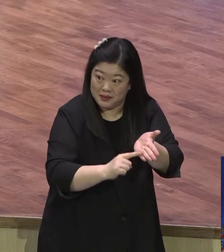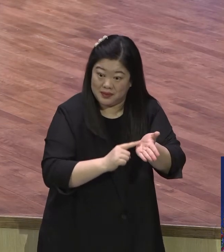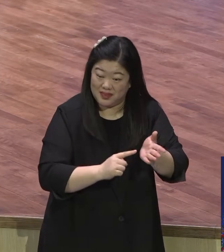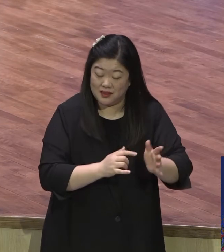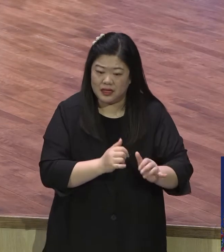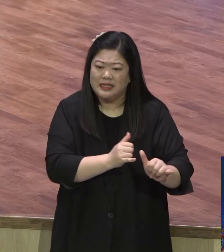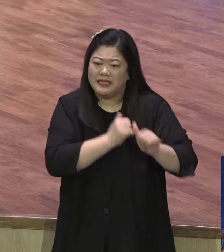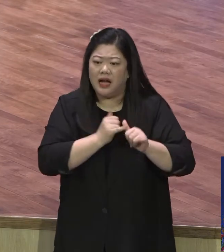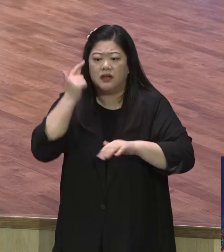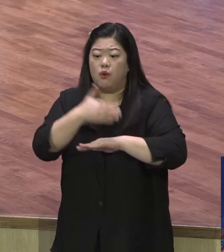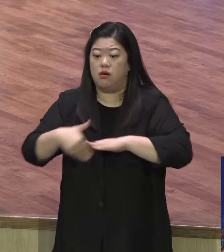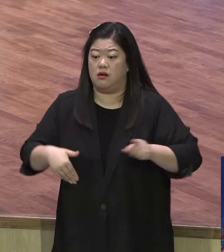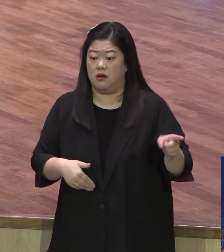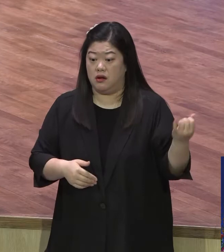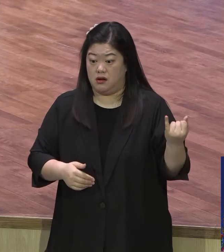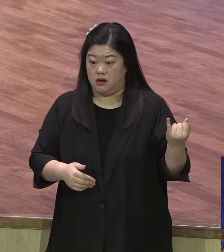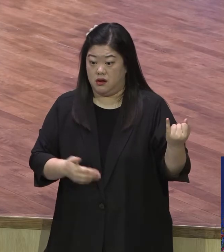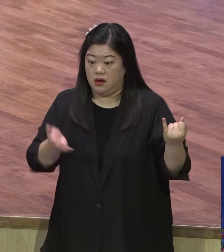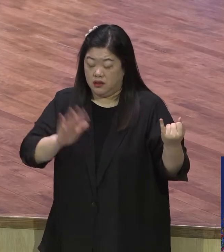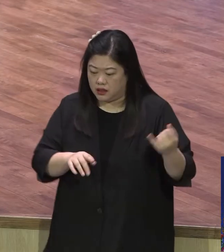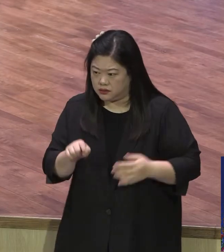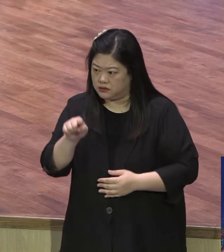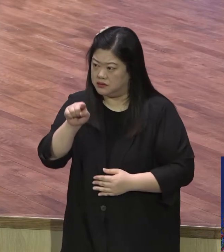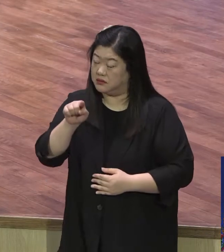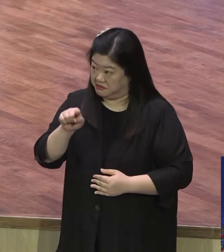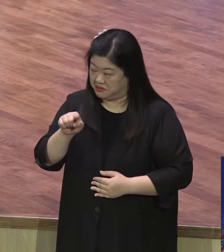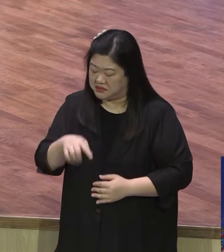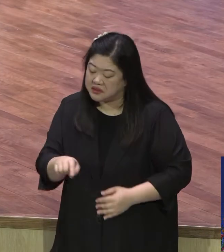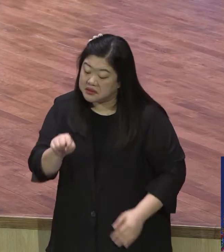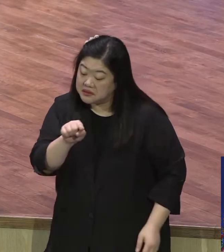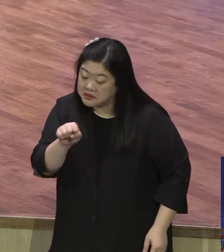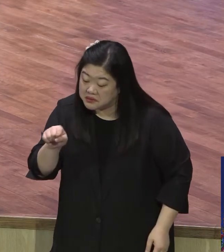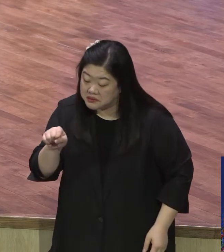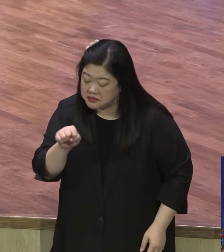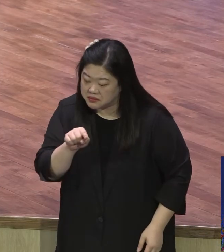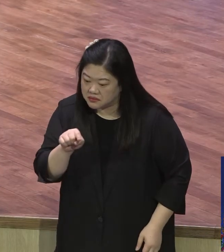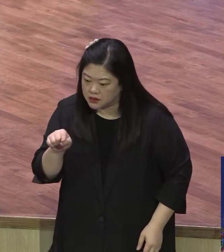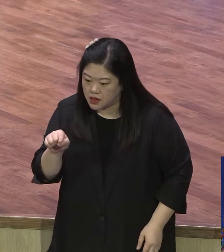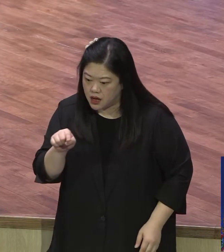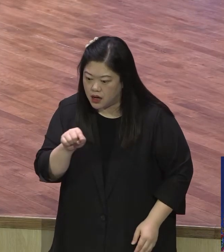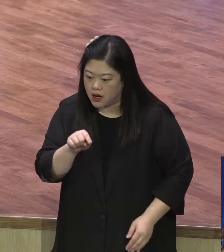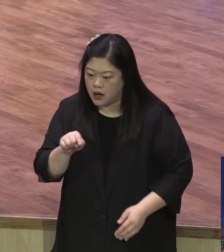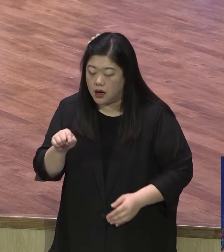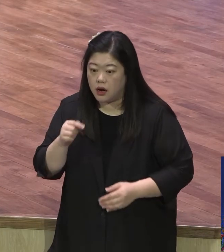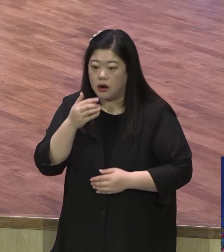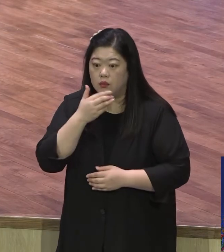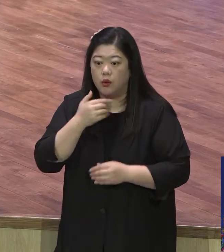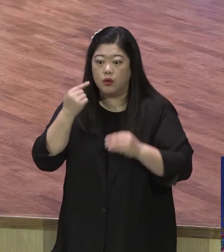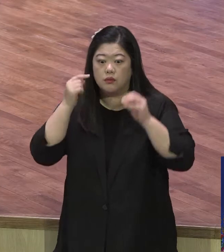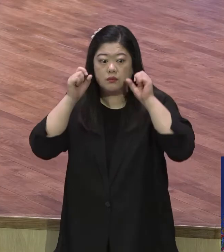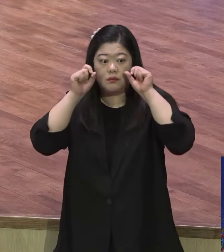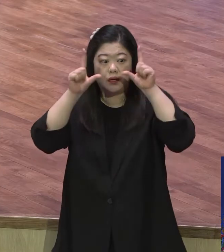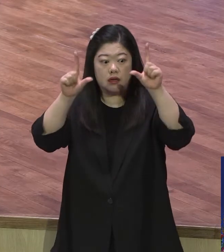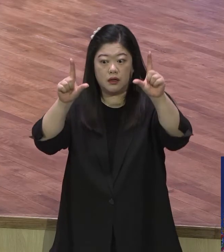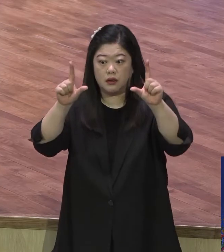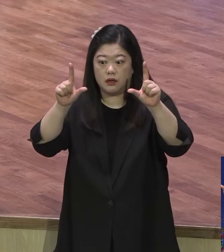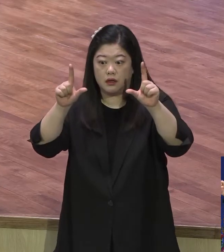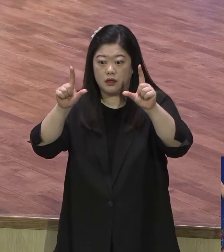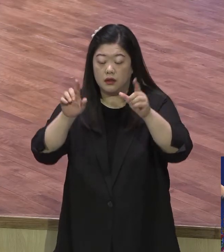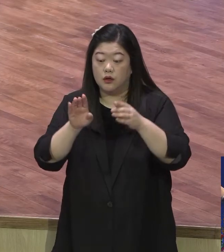거요 그럼 누가 한 거예요 성령이 하신 거예요 그러니까 그렇게 스탑을 찾고 애 결혼하고 애 남은 거 다